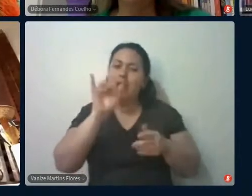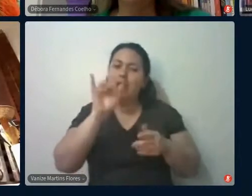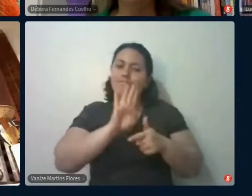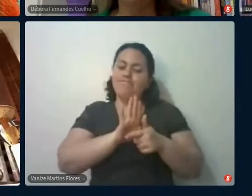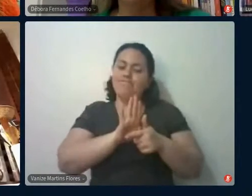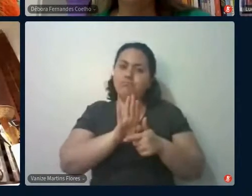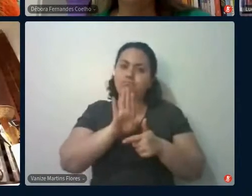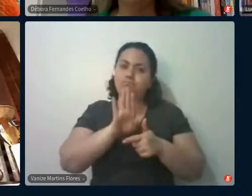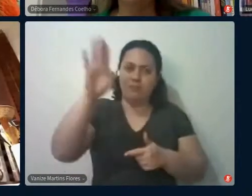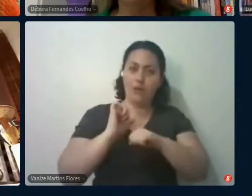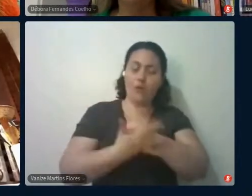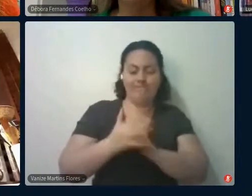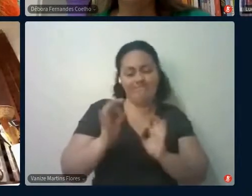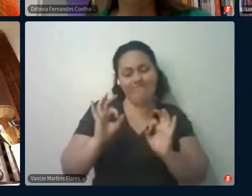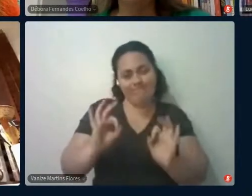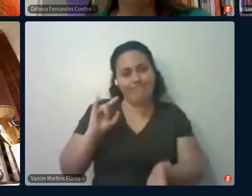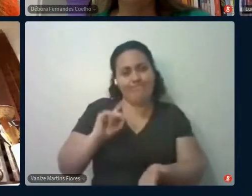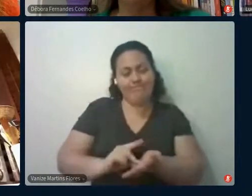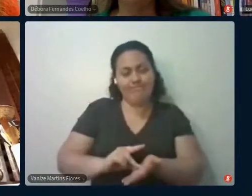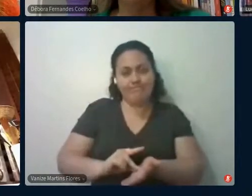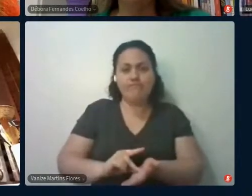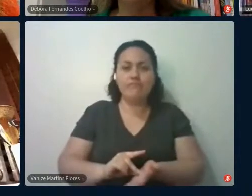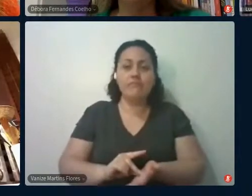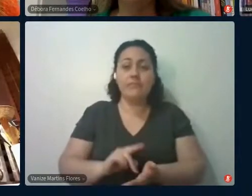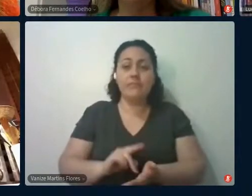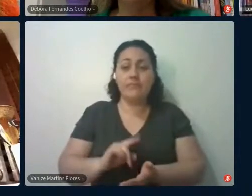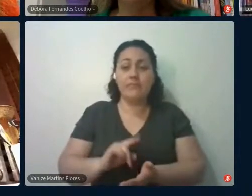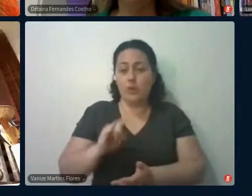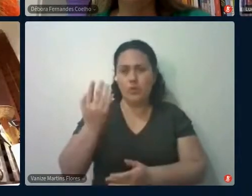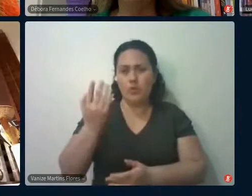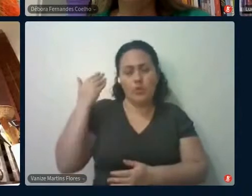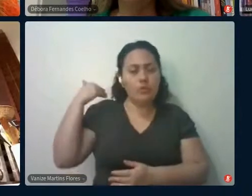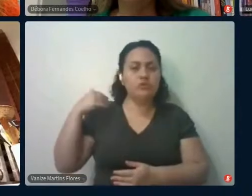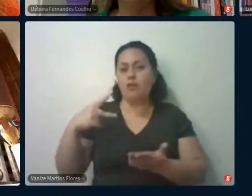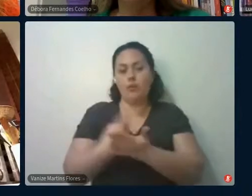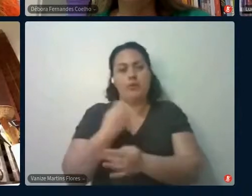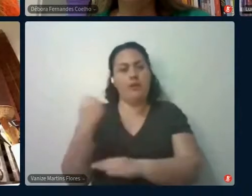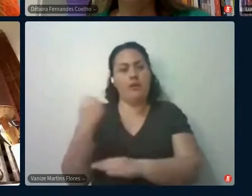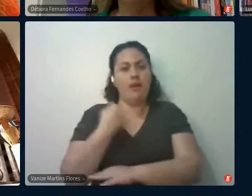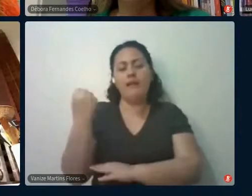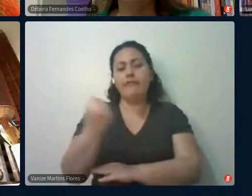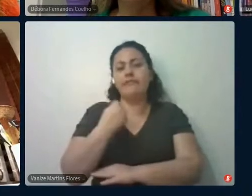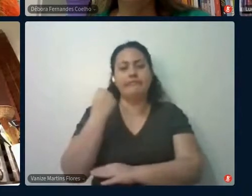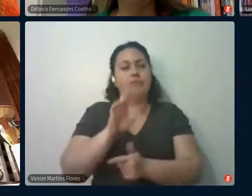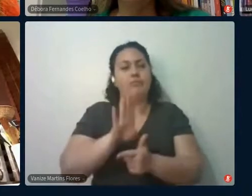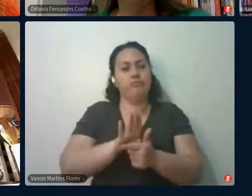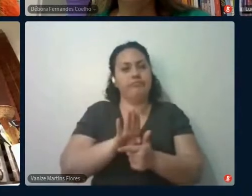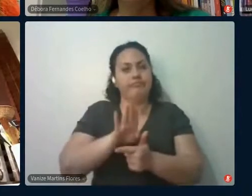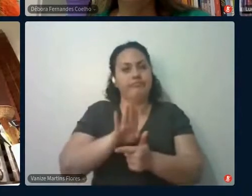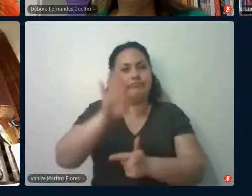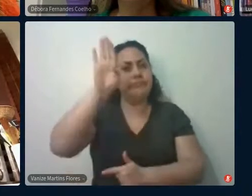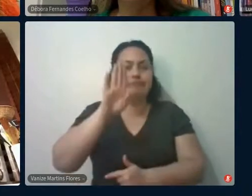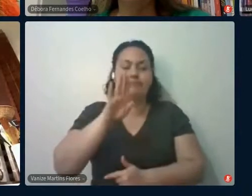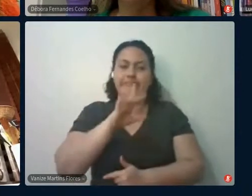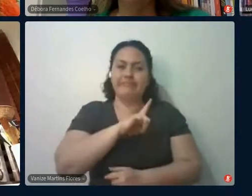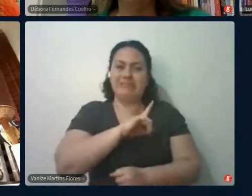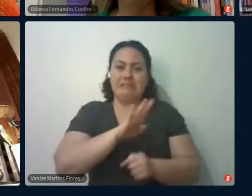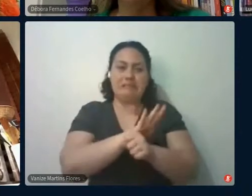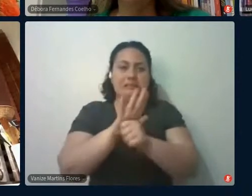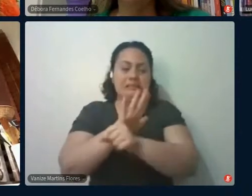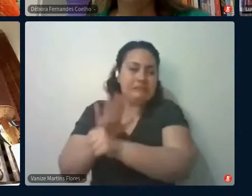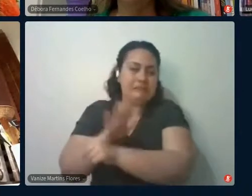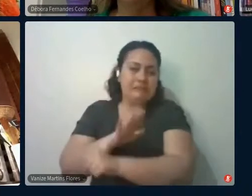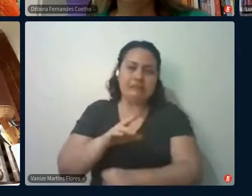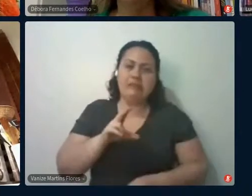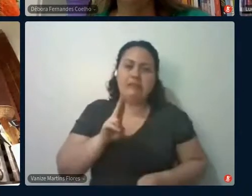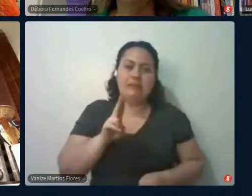né? E nesses últimos dias, muito grave, com bastante possibilidade de esgotamento dos leitos, e